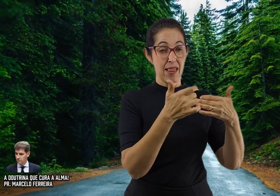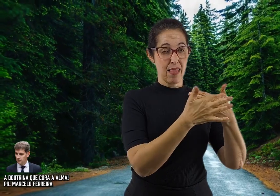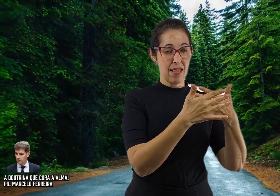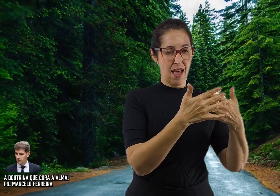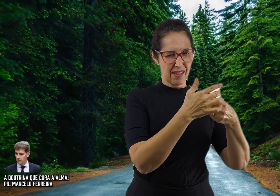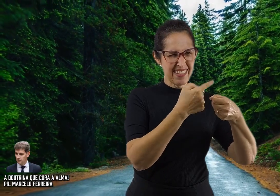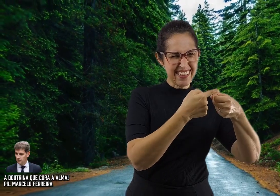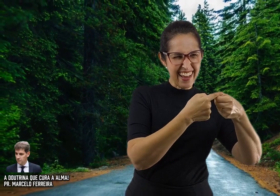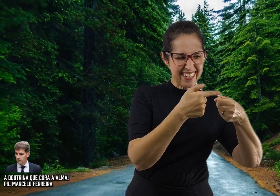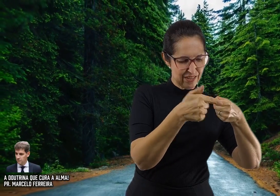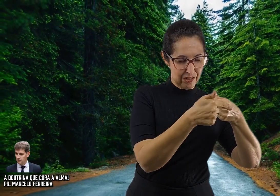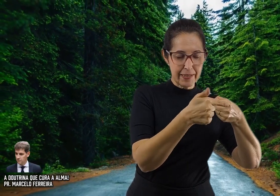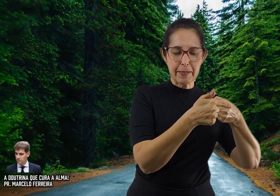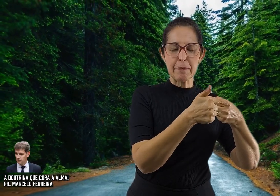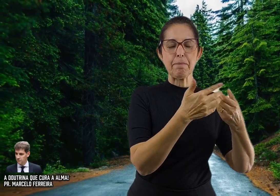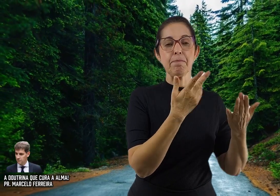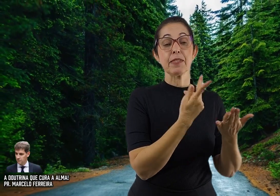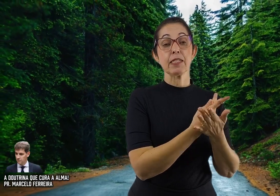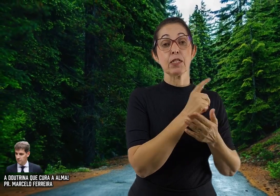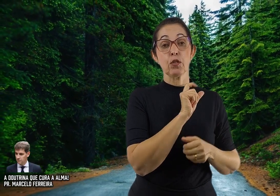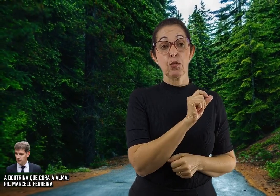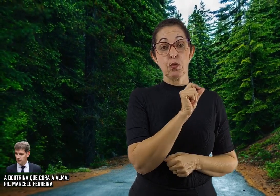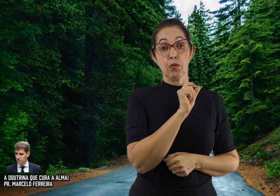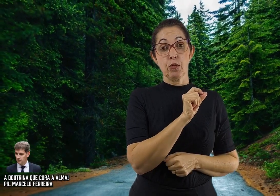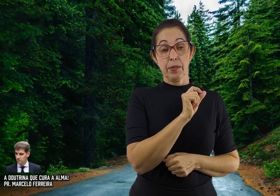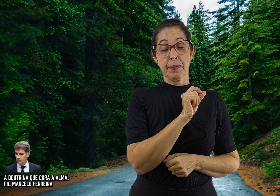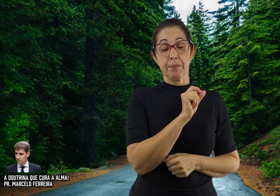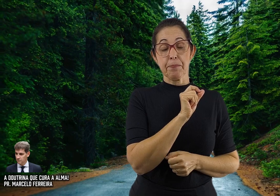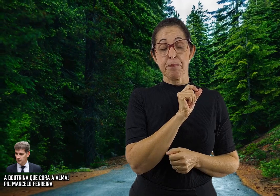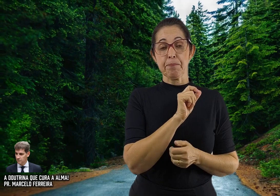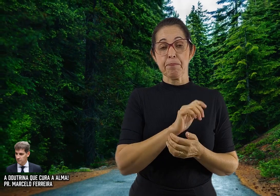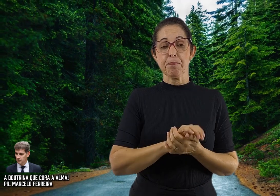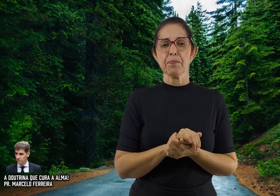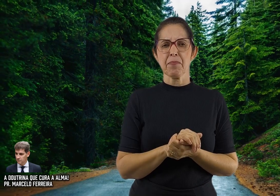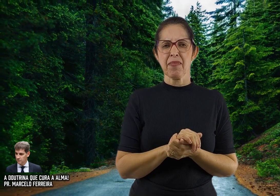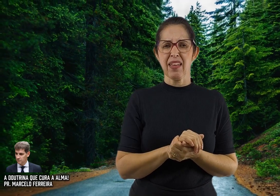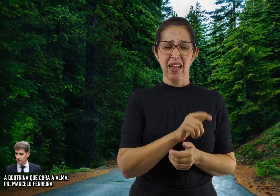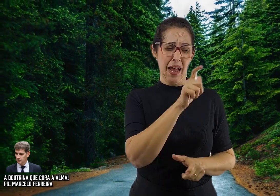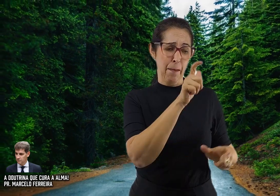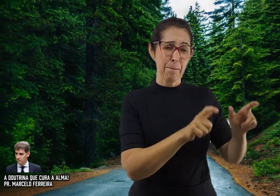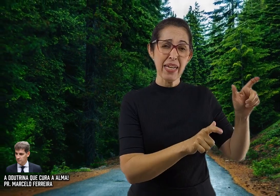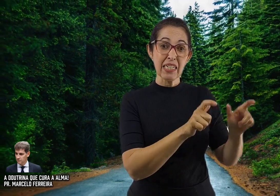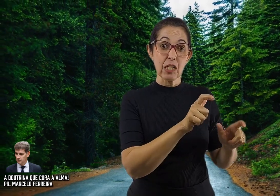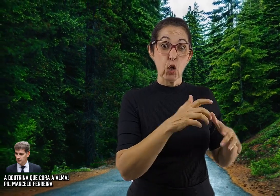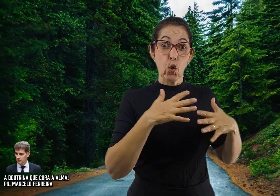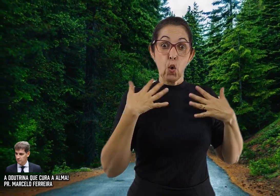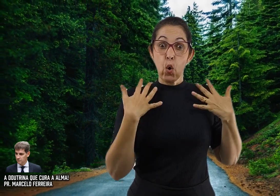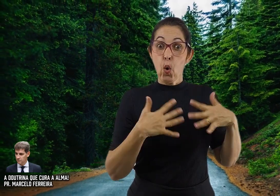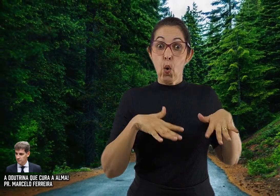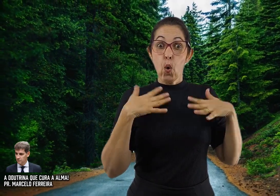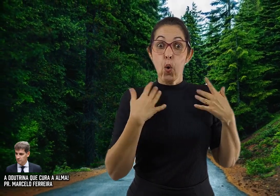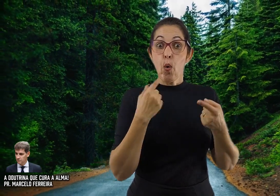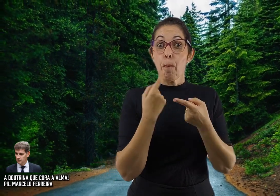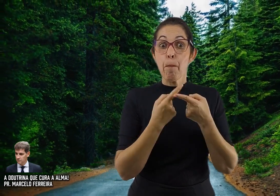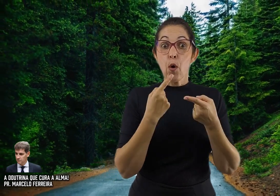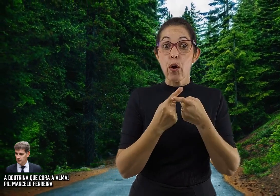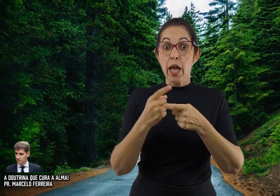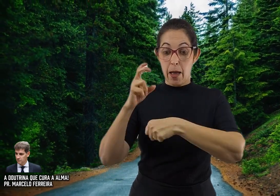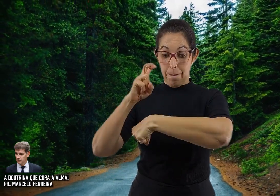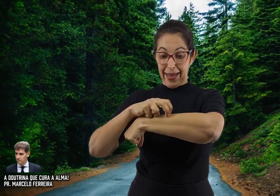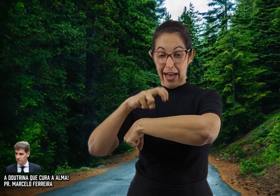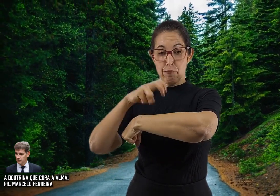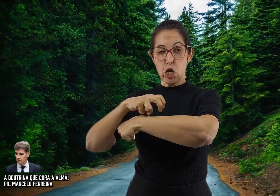tal. Aí um pavor, todo mundo apavorado. Estava vindo uma nuvem de gafanhotos sobre a